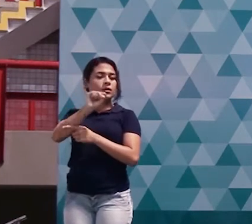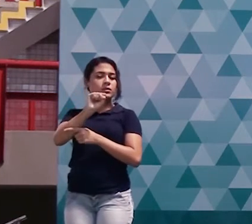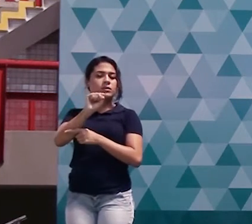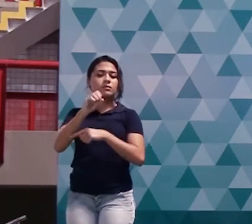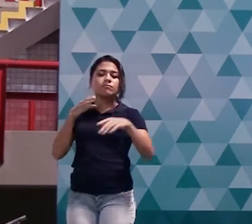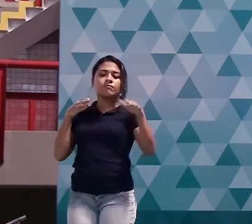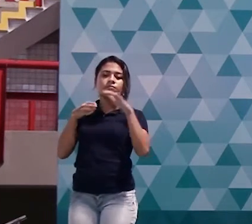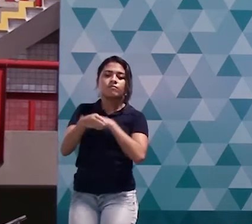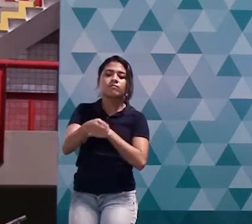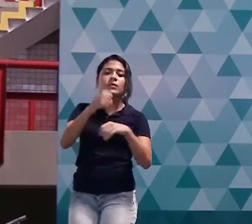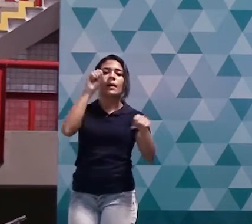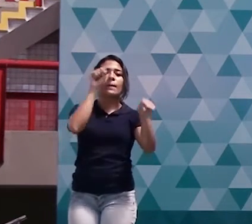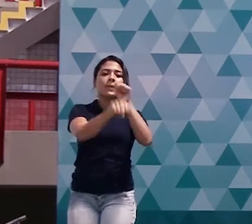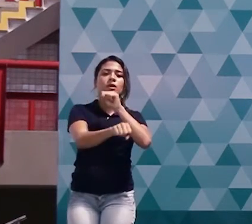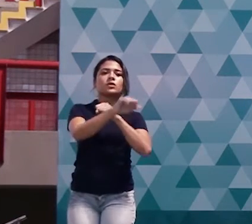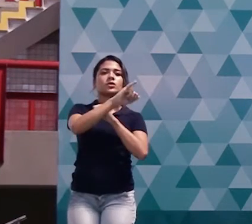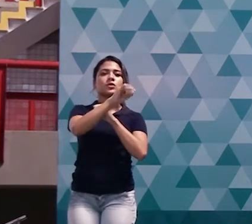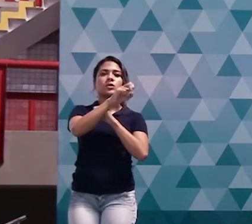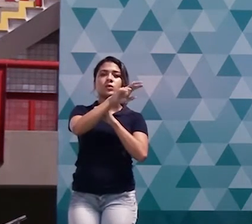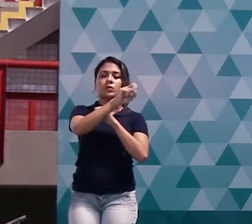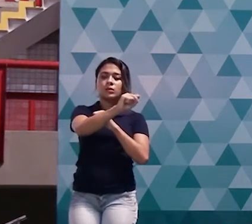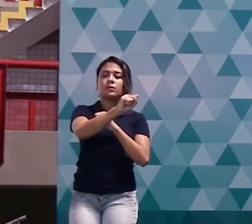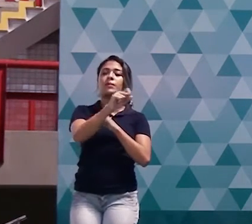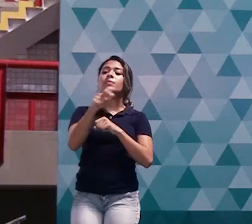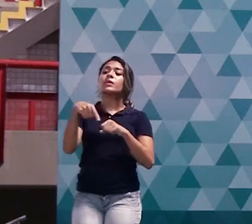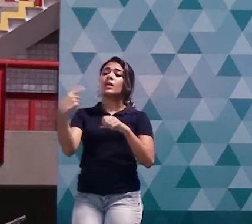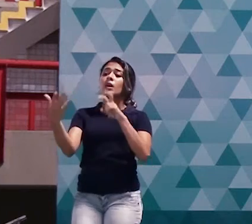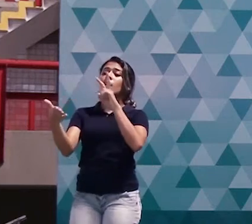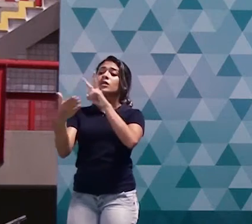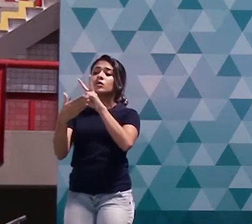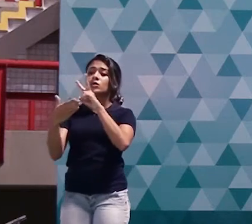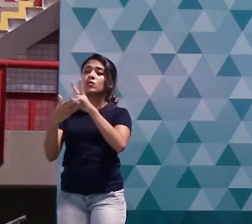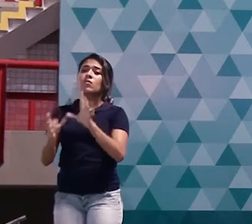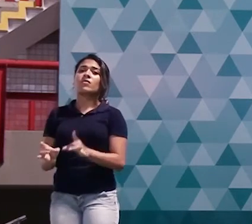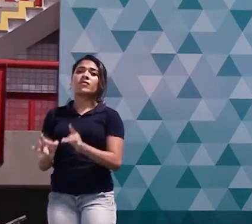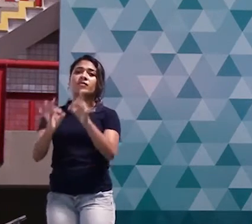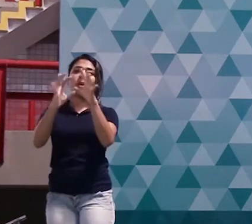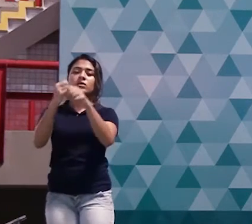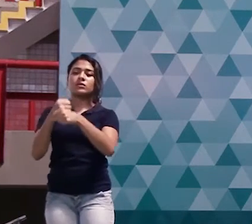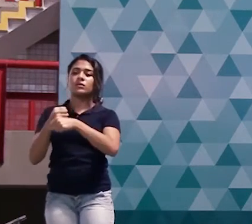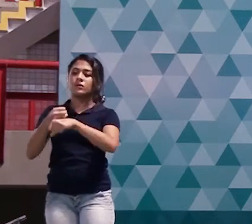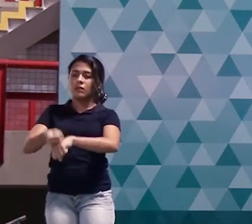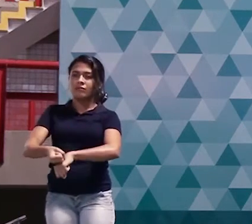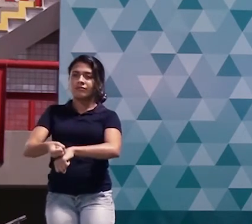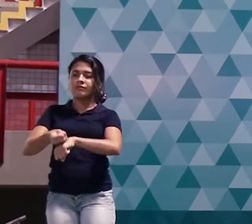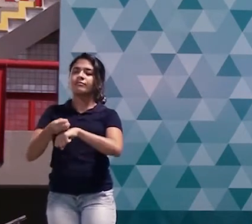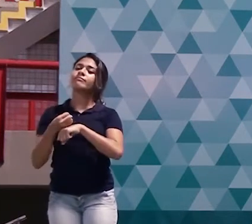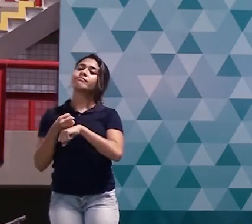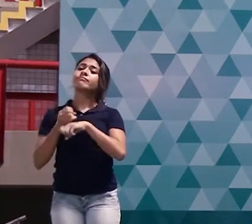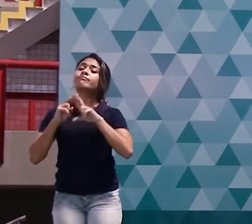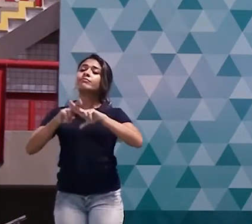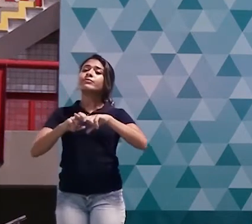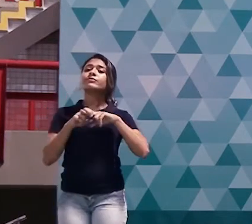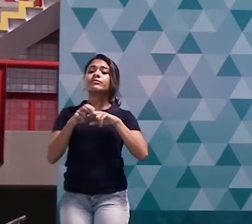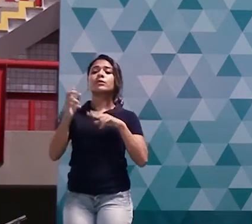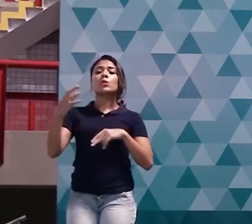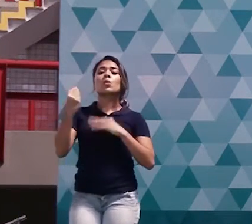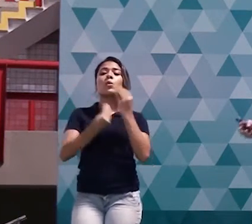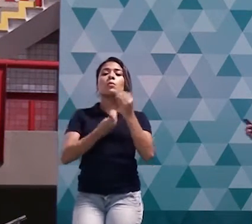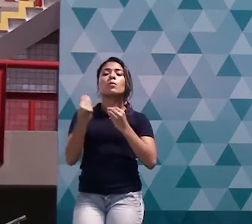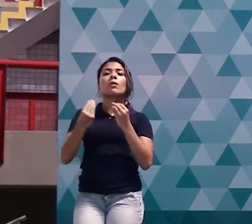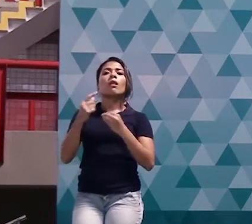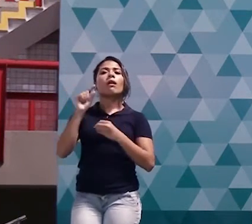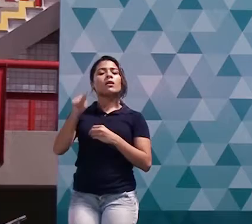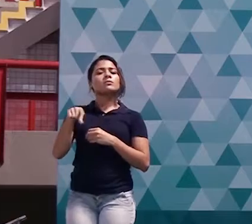seus índios e venderem como escravo. Era muito comum, porque o controle administrativo na colônia